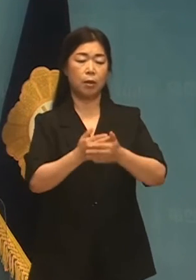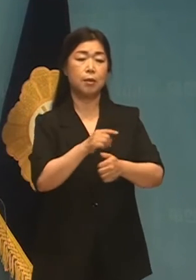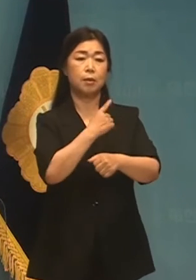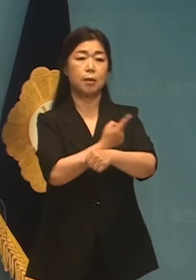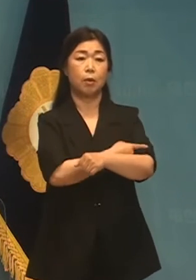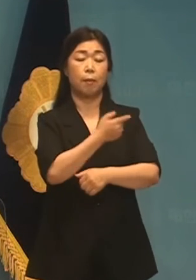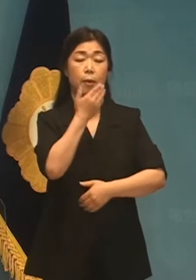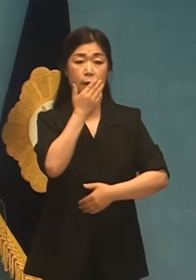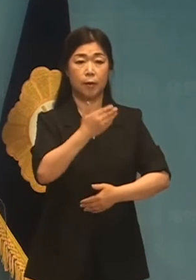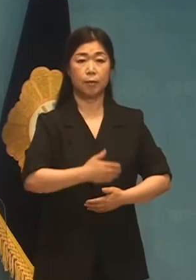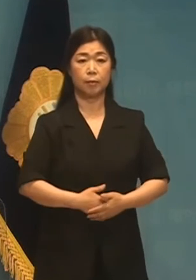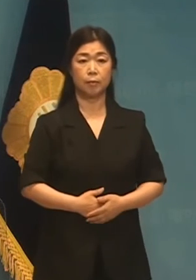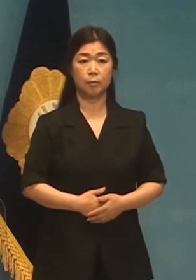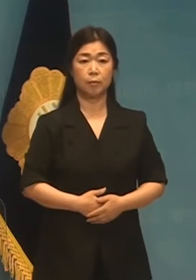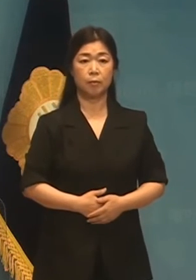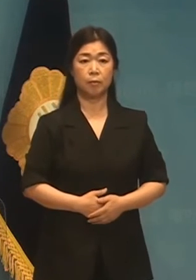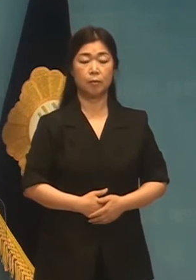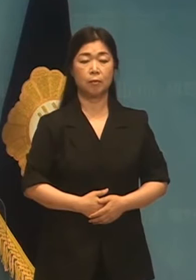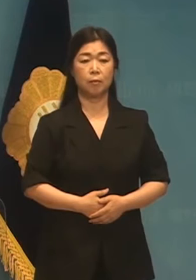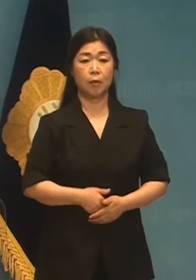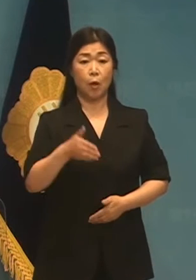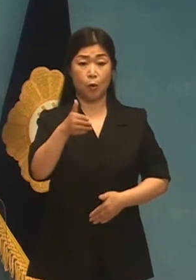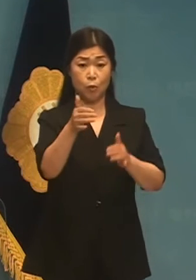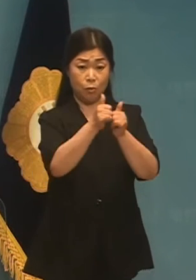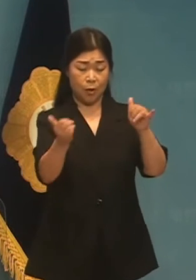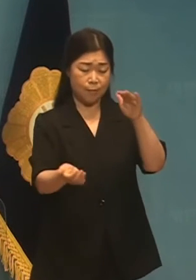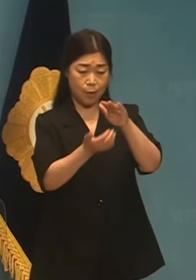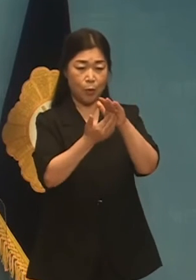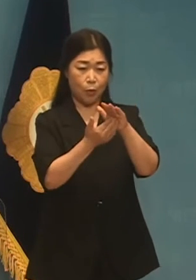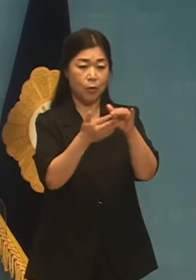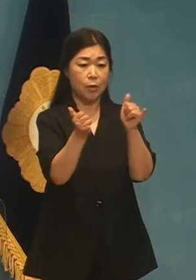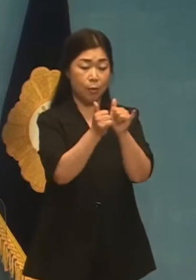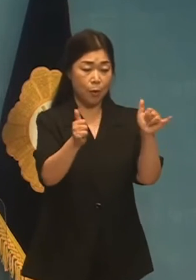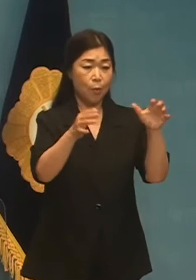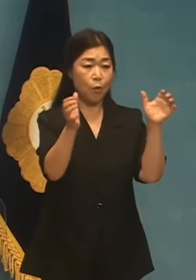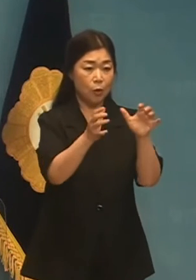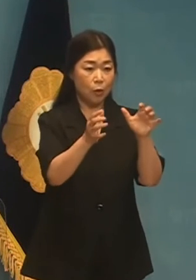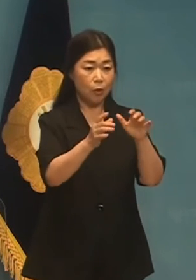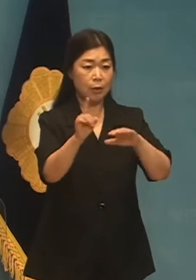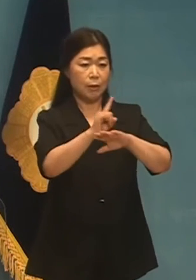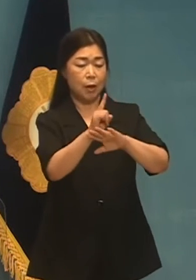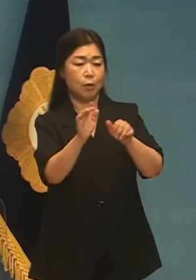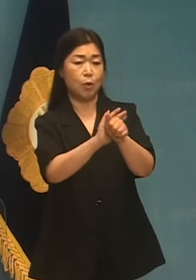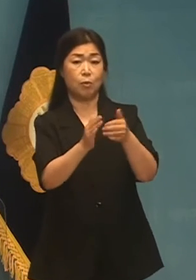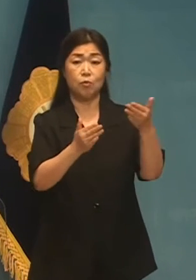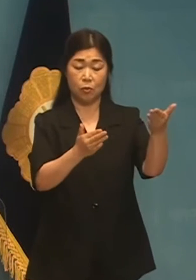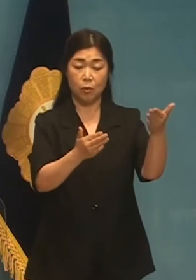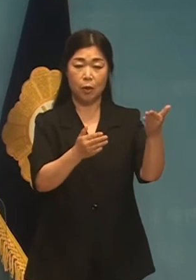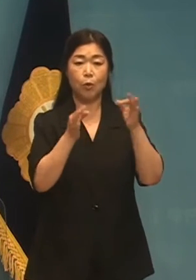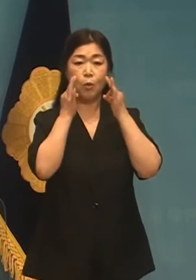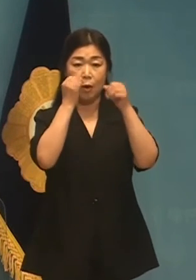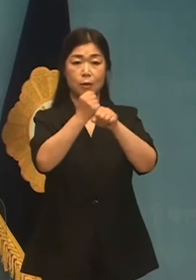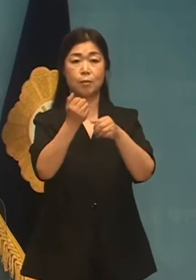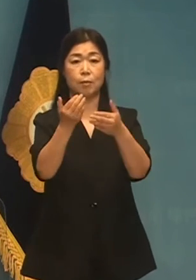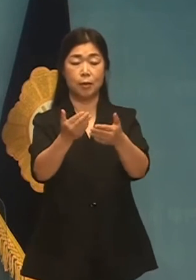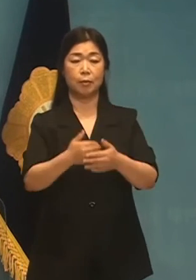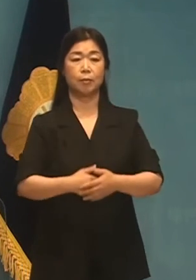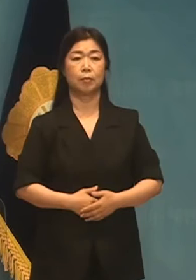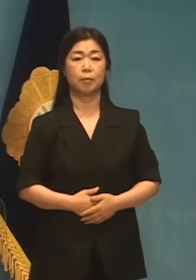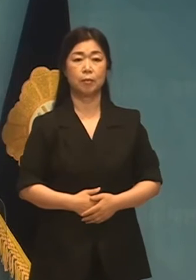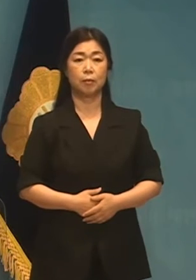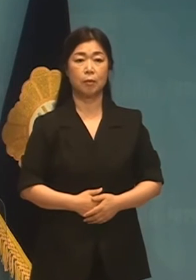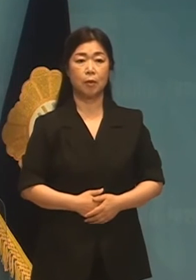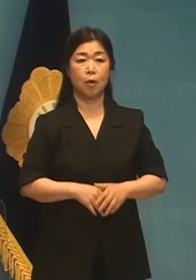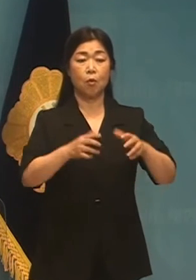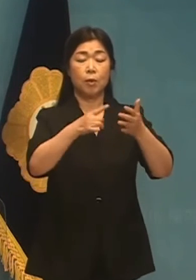있습니다. 최고의 전문가들이 최상의 디지털 서비스를 제공할 수 있도록 하겠습니다.